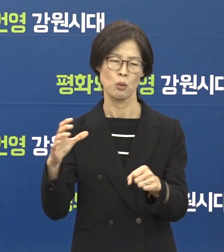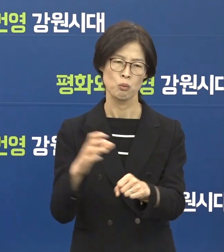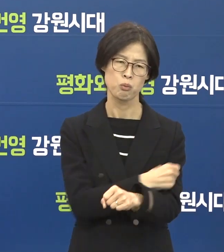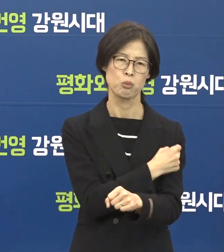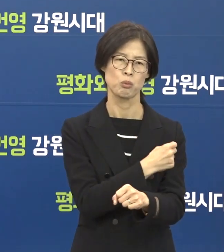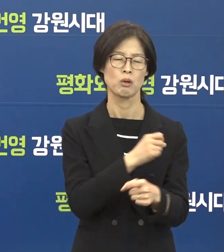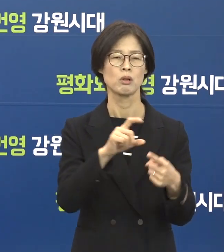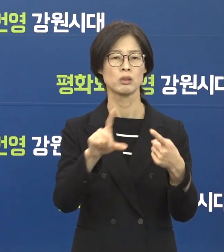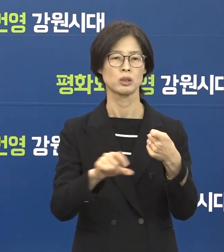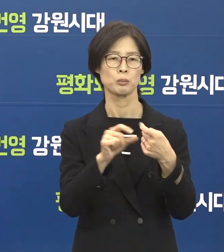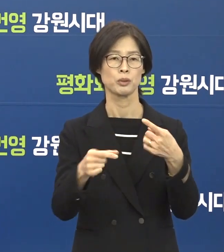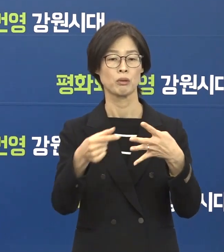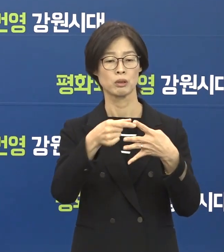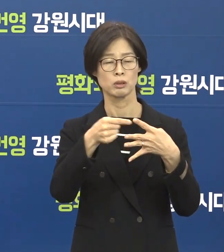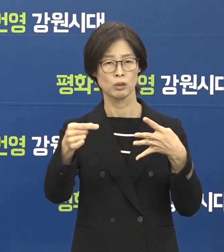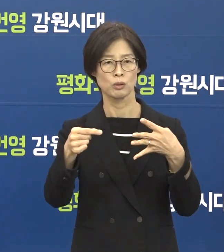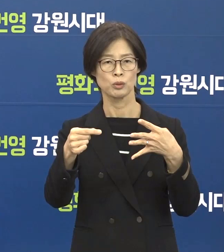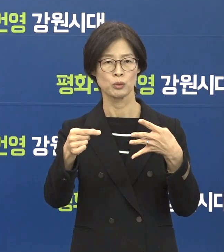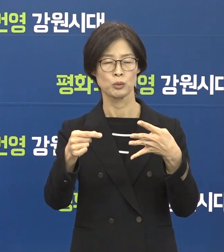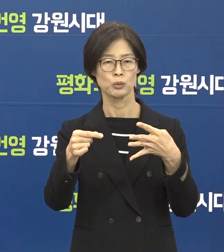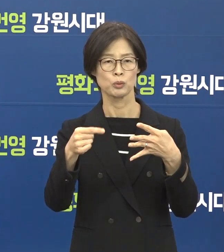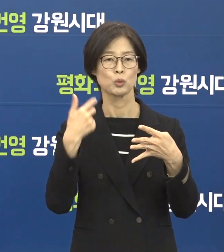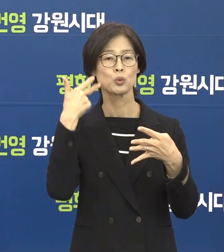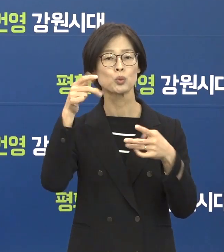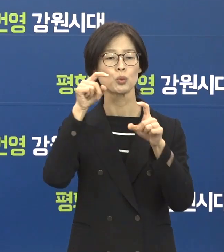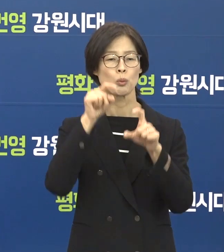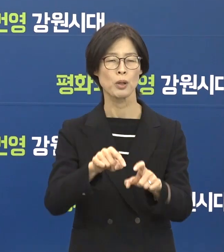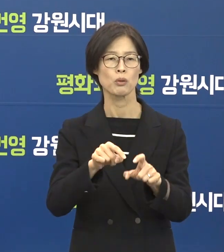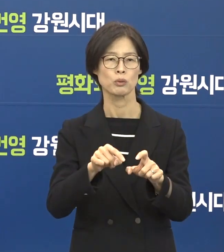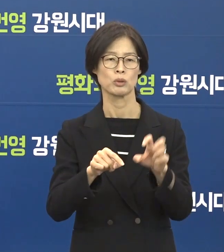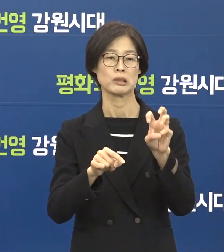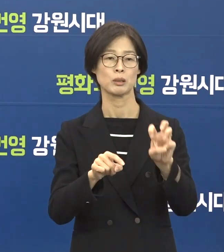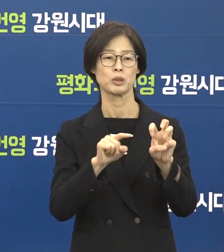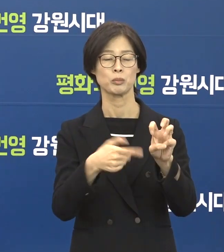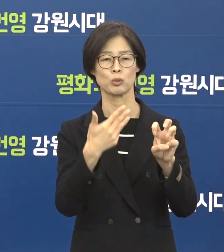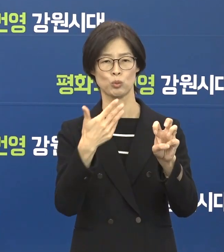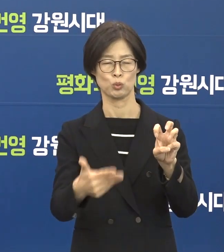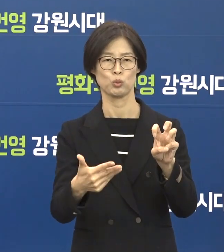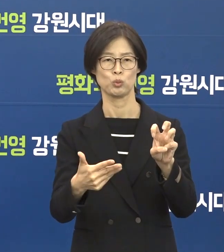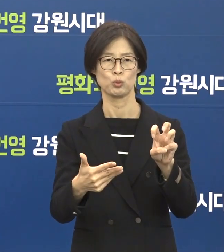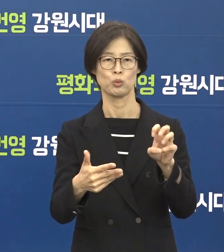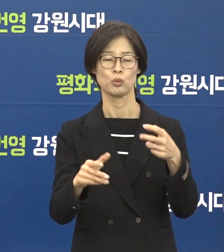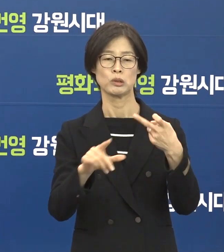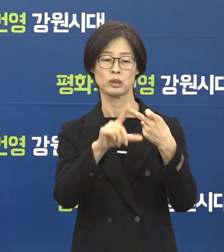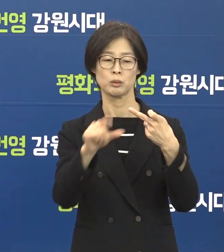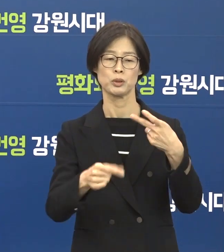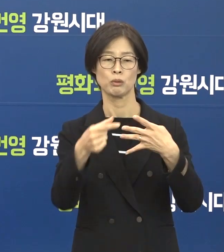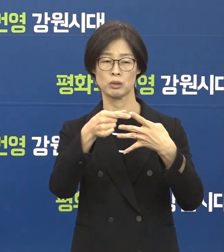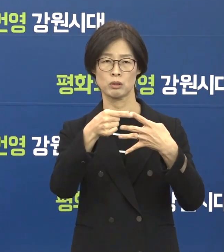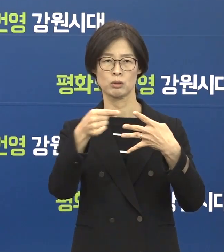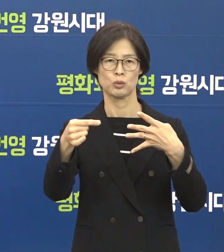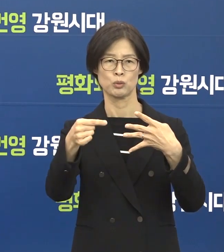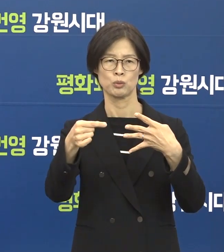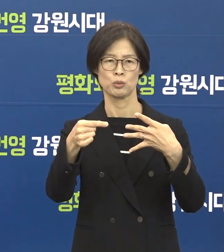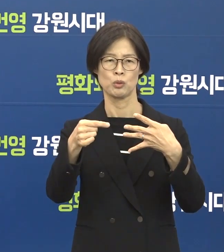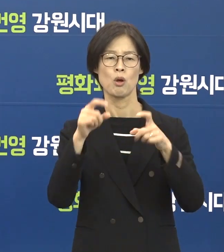11월 첫째 주 주간 평균 확진자가 30.9명에서 12월 첫째